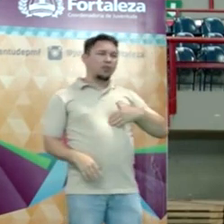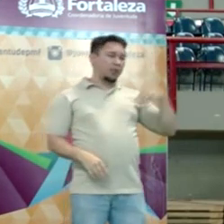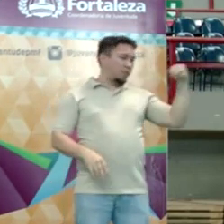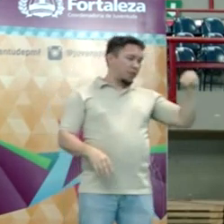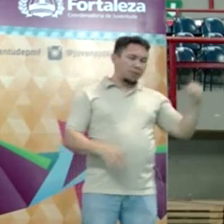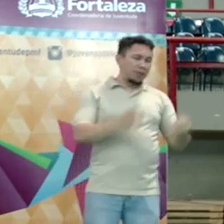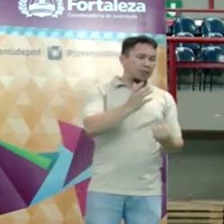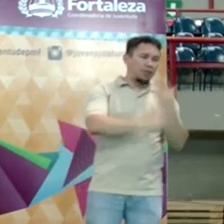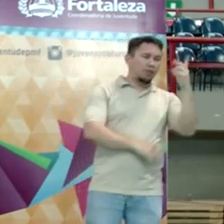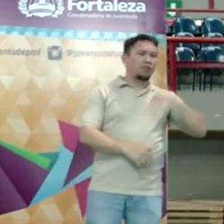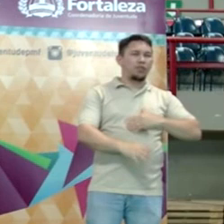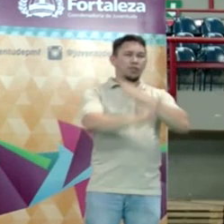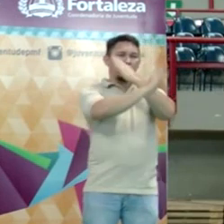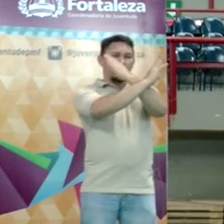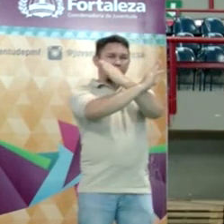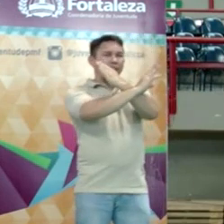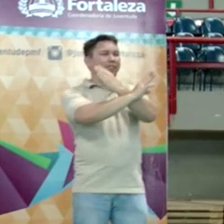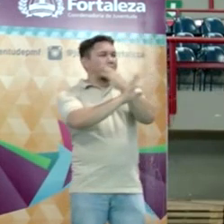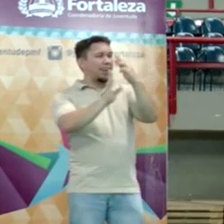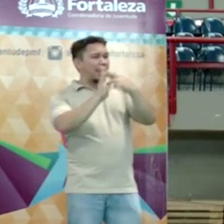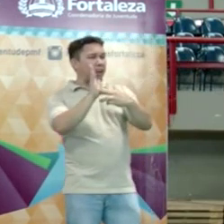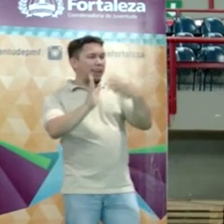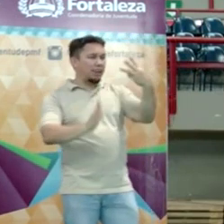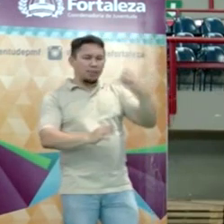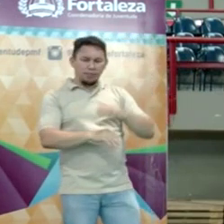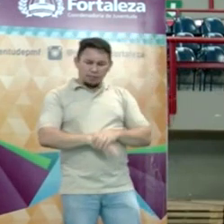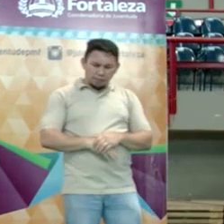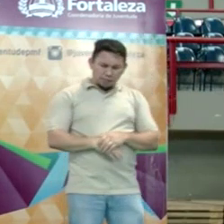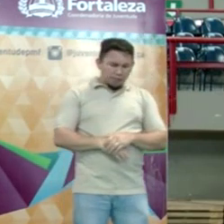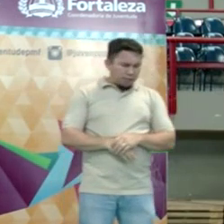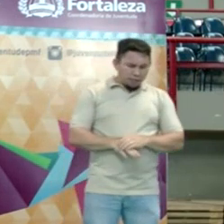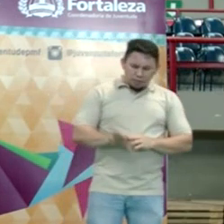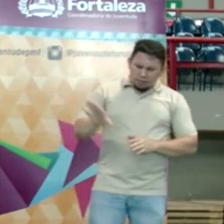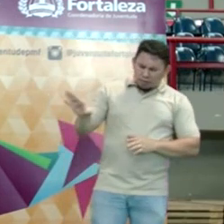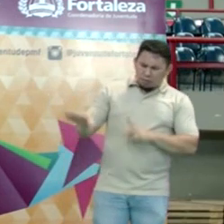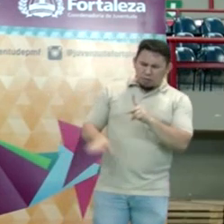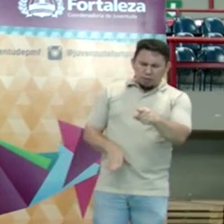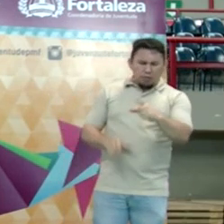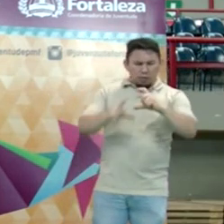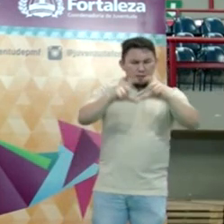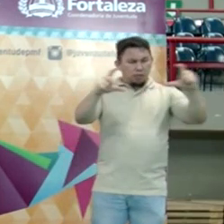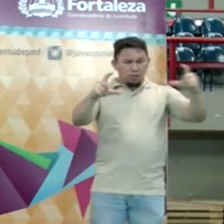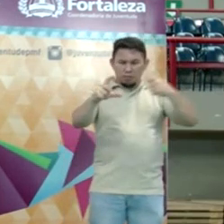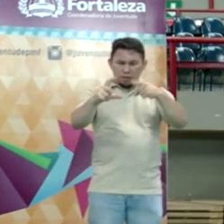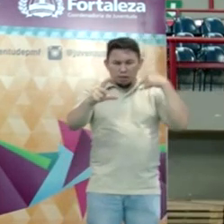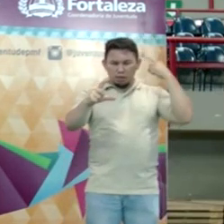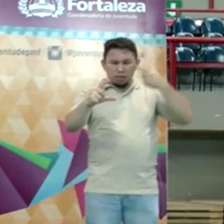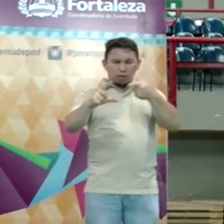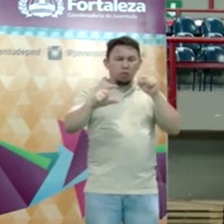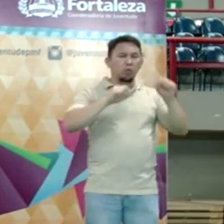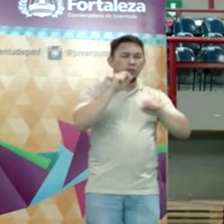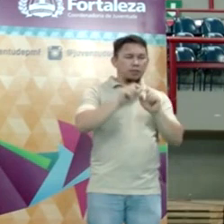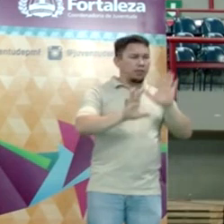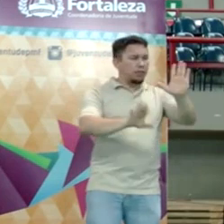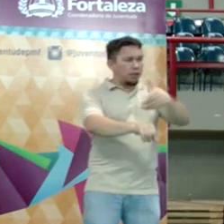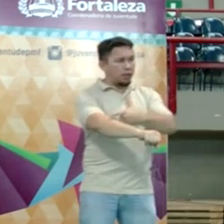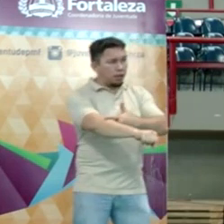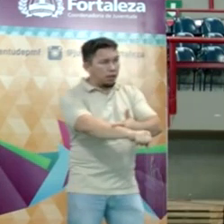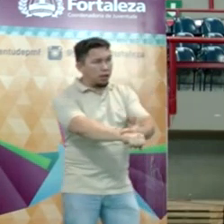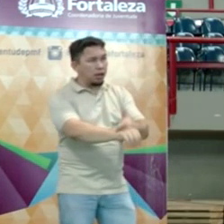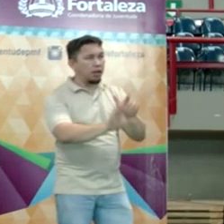regra de 3. Mas essa fórmula, professor, que coisa doida é essa? Não se